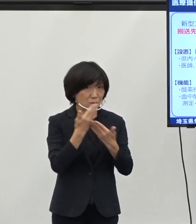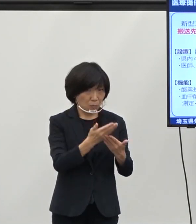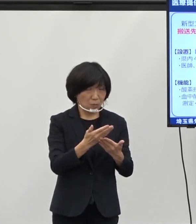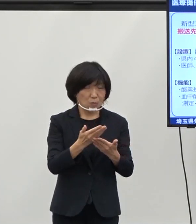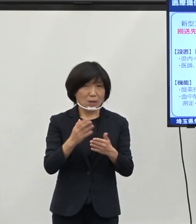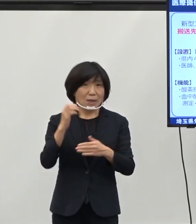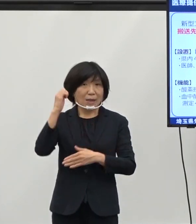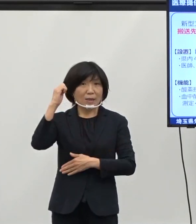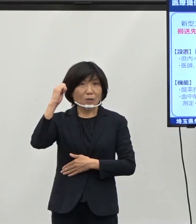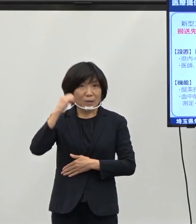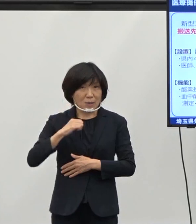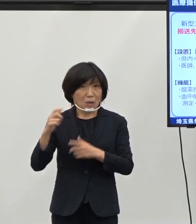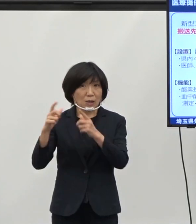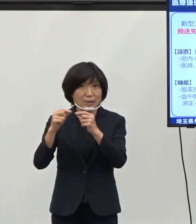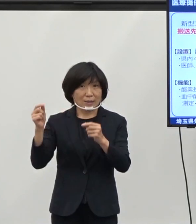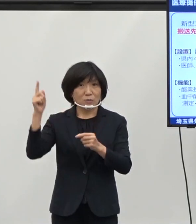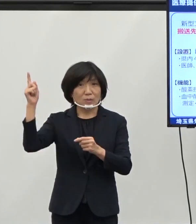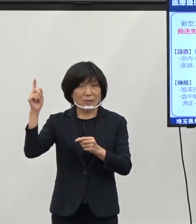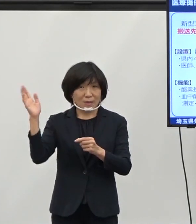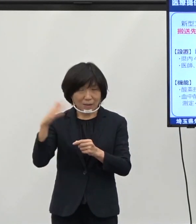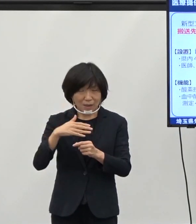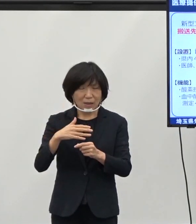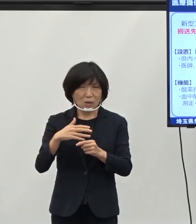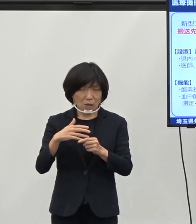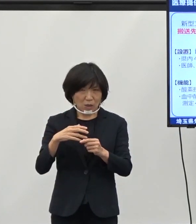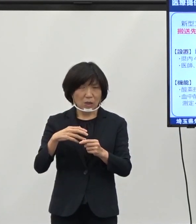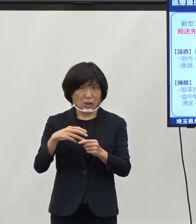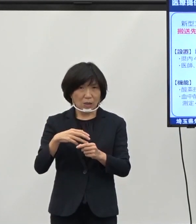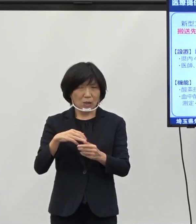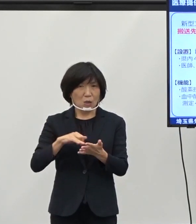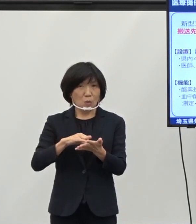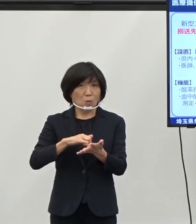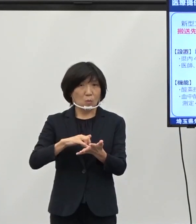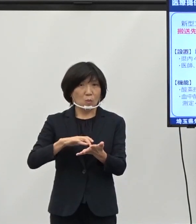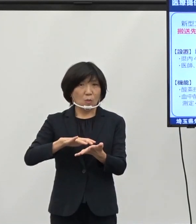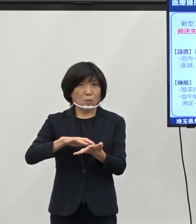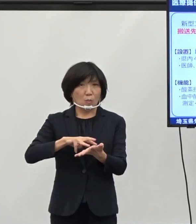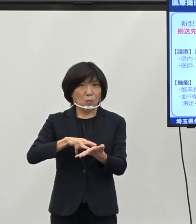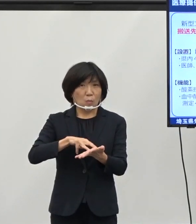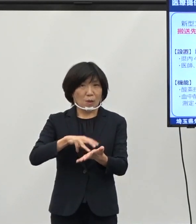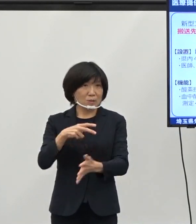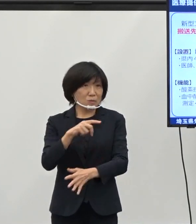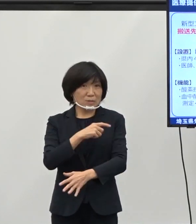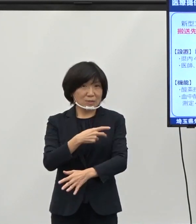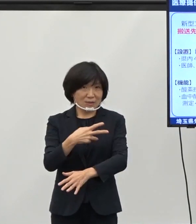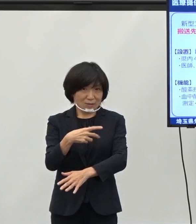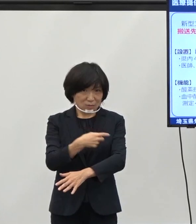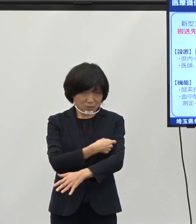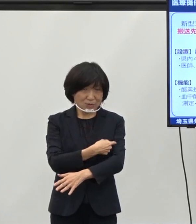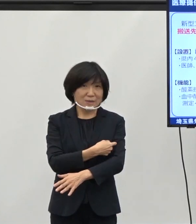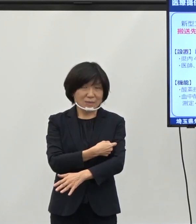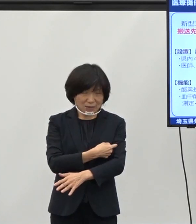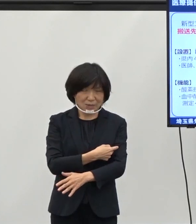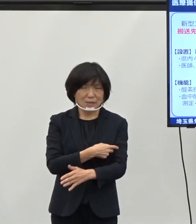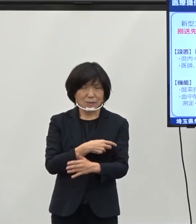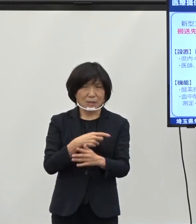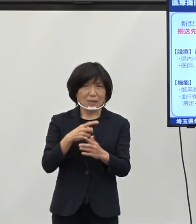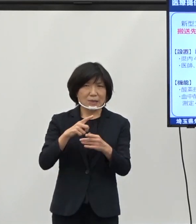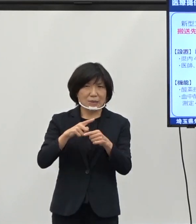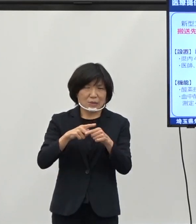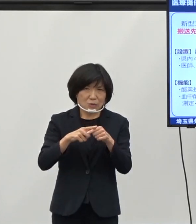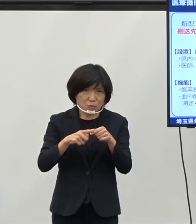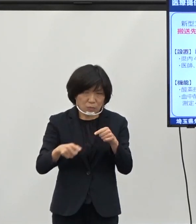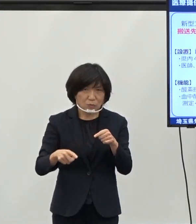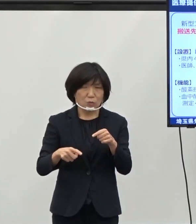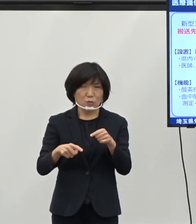労働省の方から、ワクチンの一部に異物が混入しているのではないかということでモデルナ製ワクチ